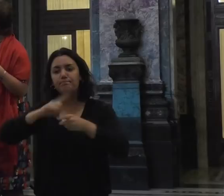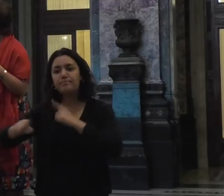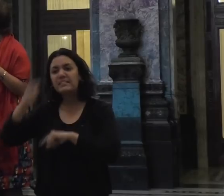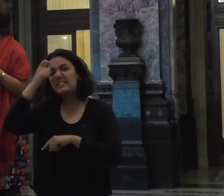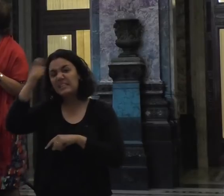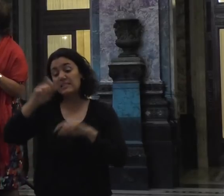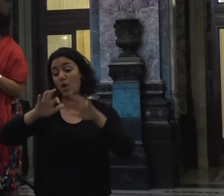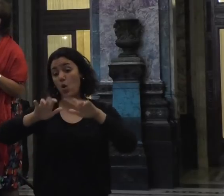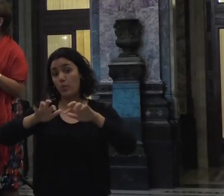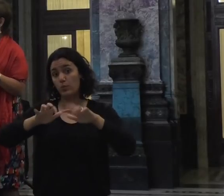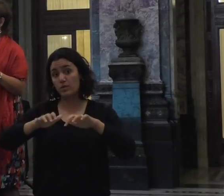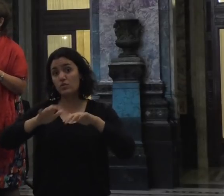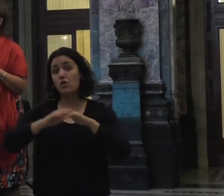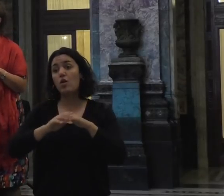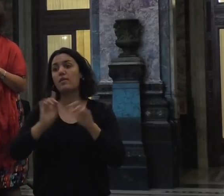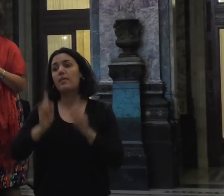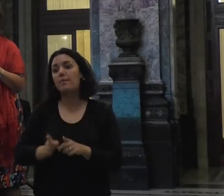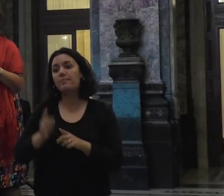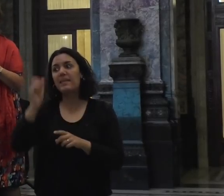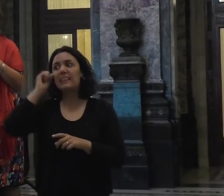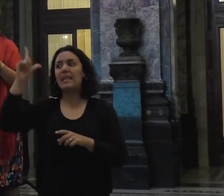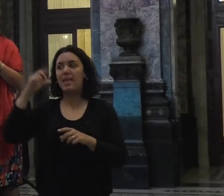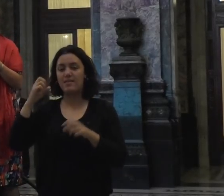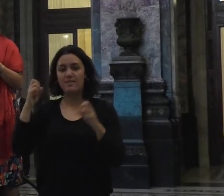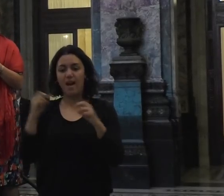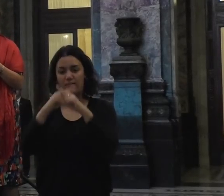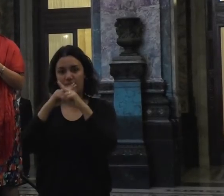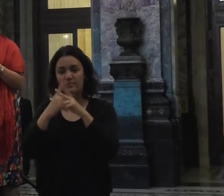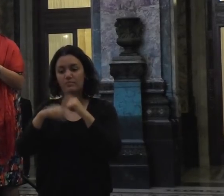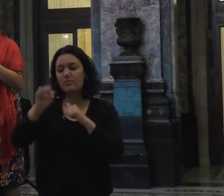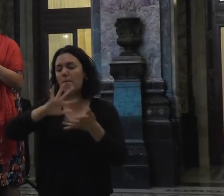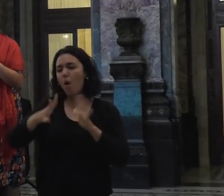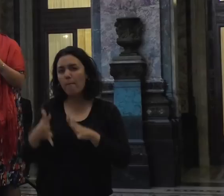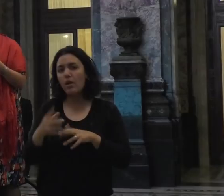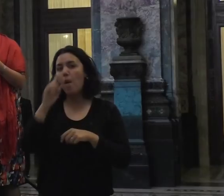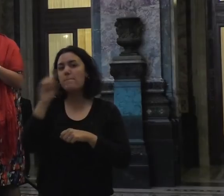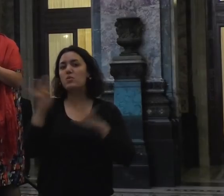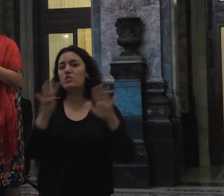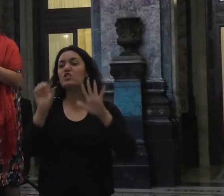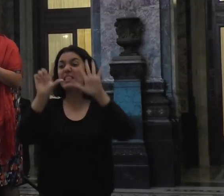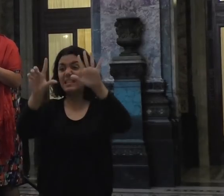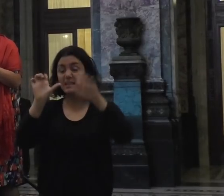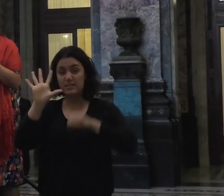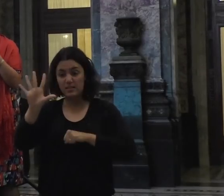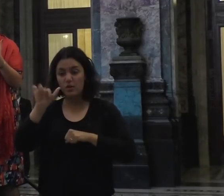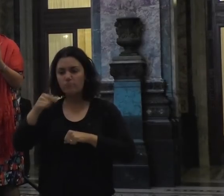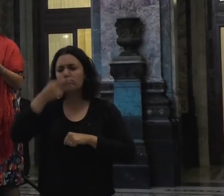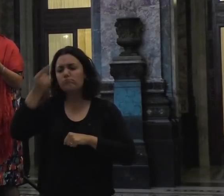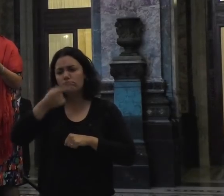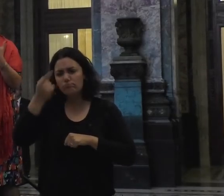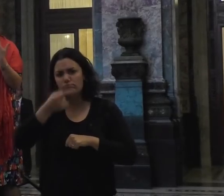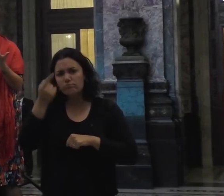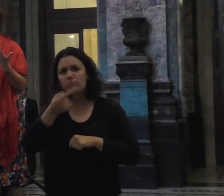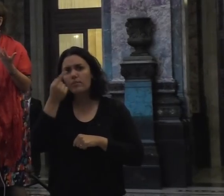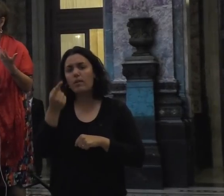de la computación y la inteligencia artificial. Esto pasó más o menos en los 75 y fue muy interesante ver que